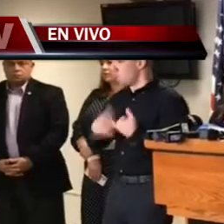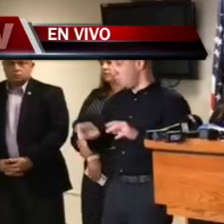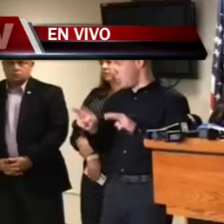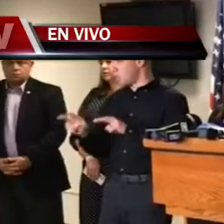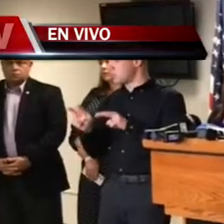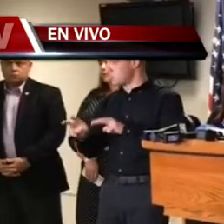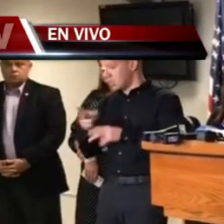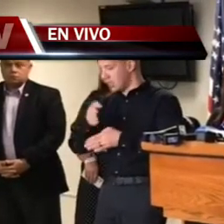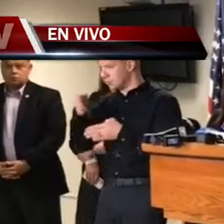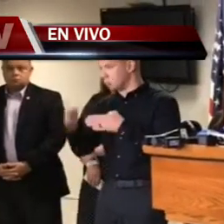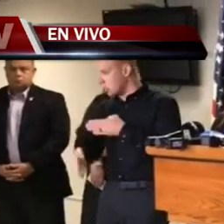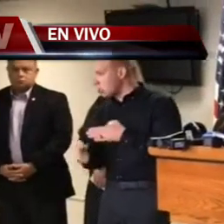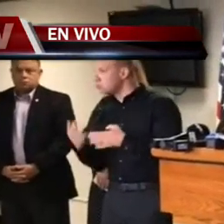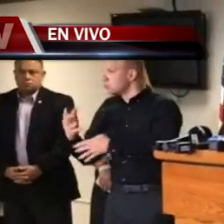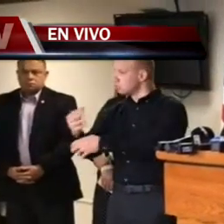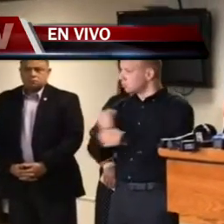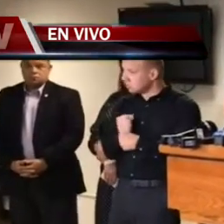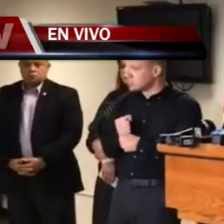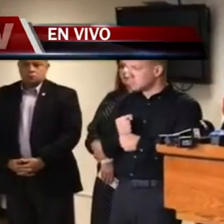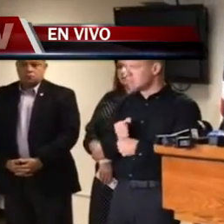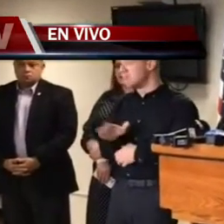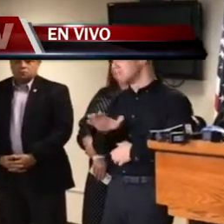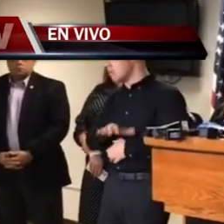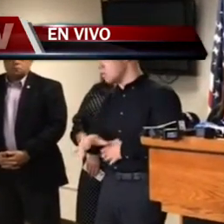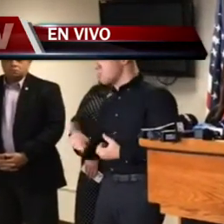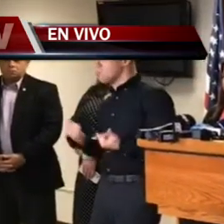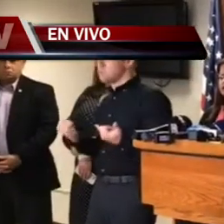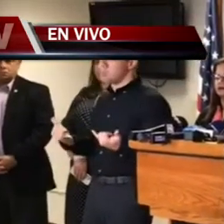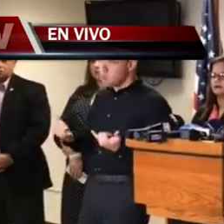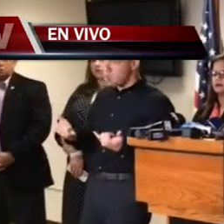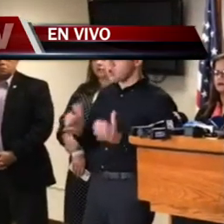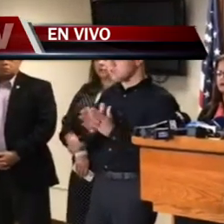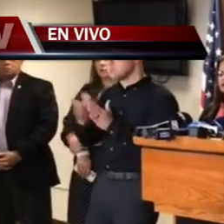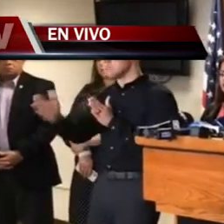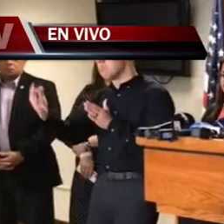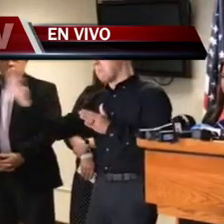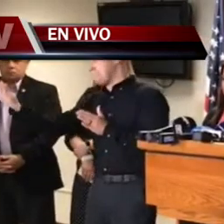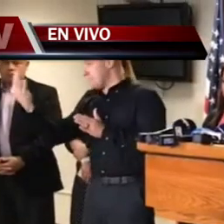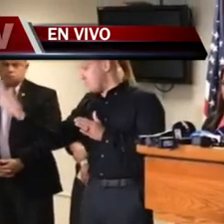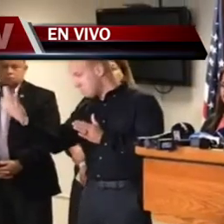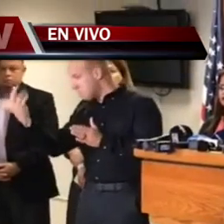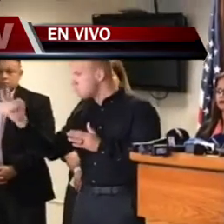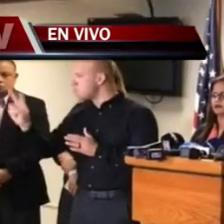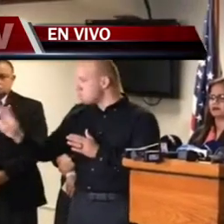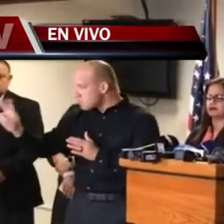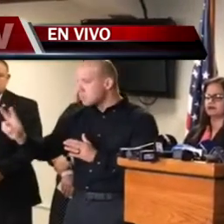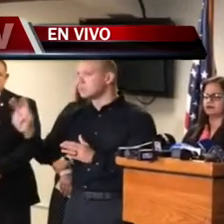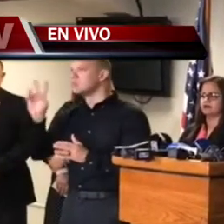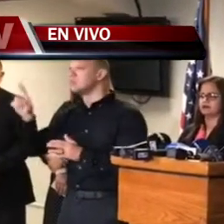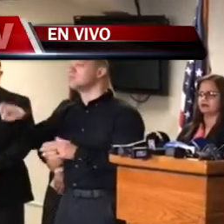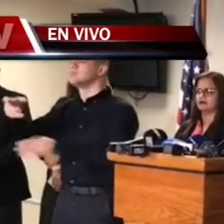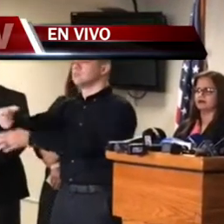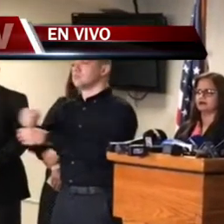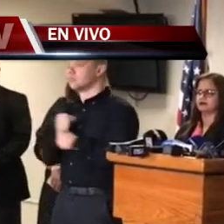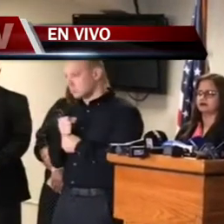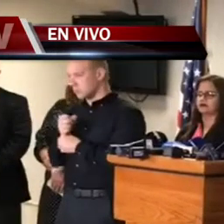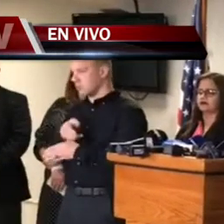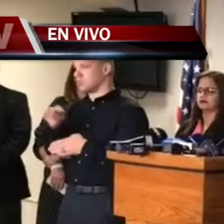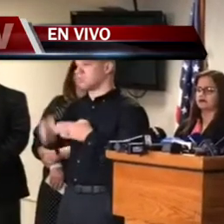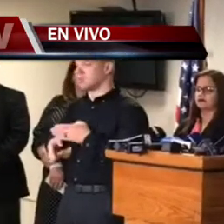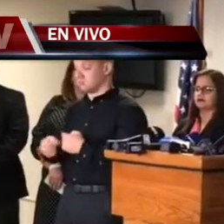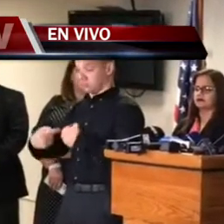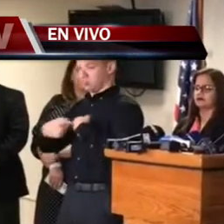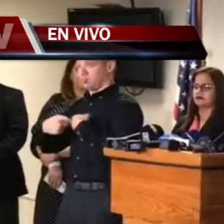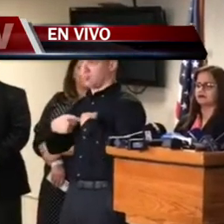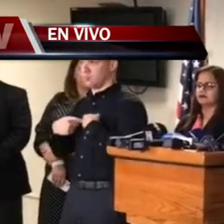muestra. Esperamos que en un periodo entre hoy y el viernes ya tengamos los resultados de estos pacientes. Yo